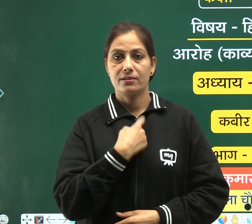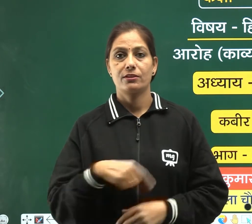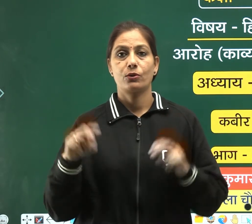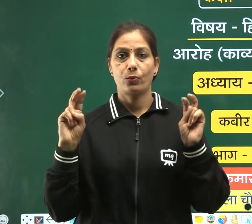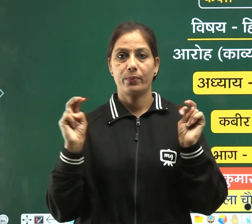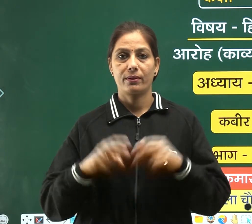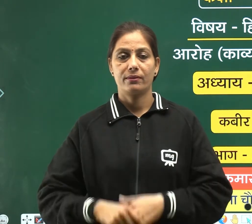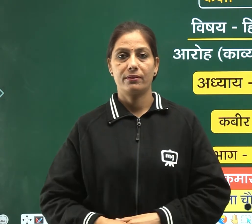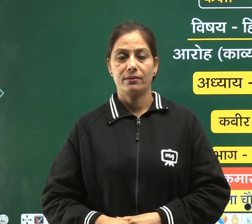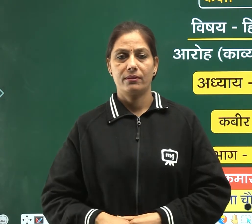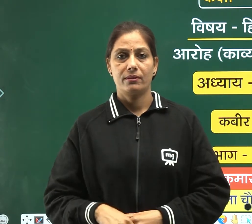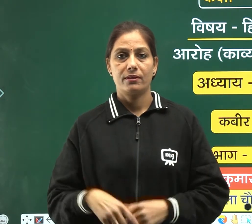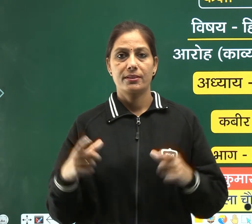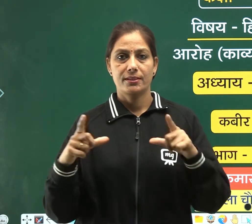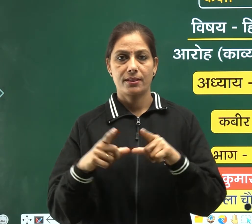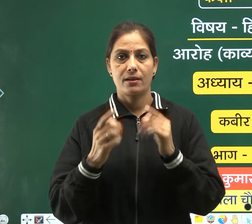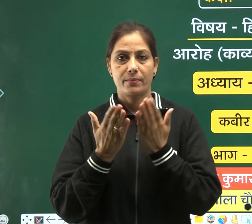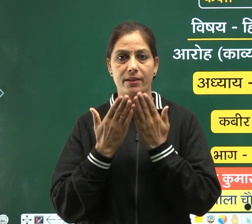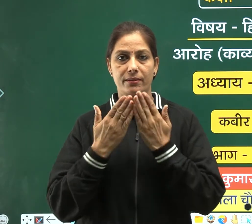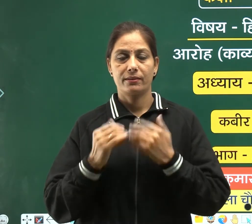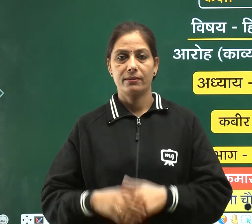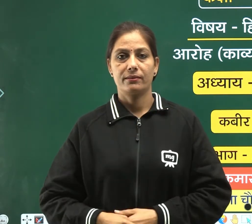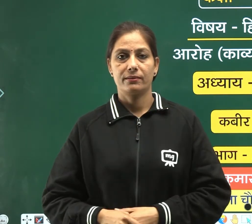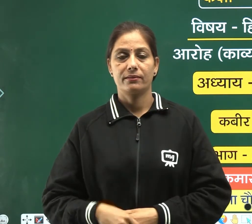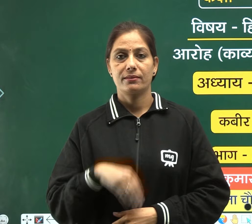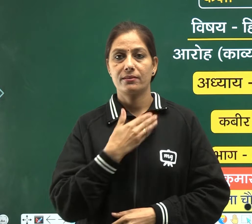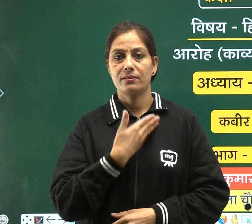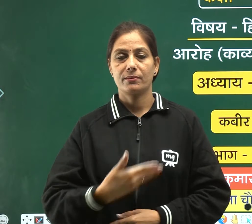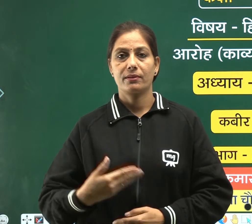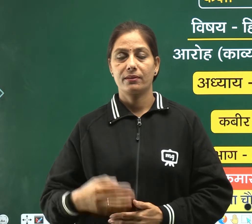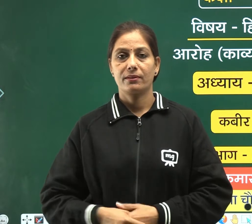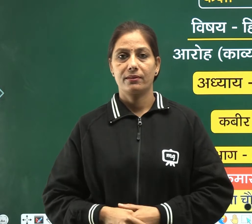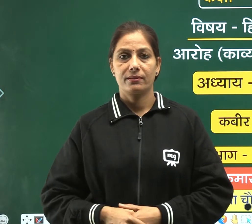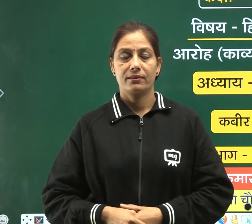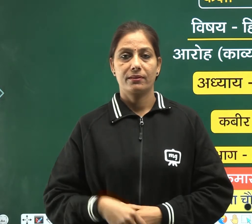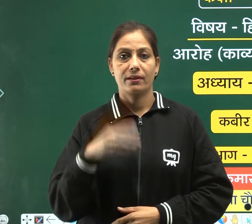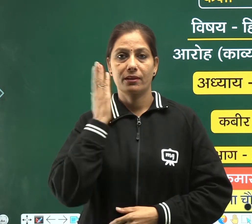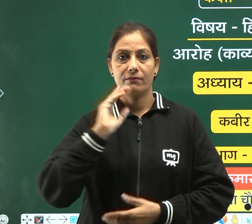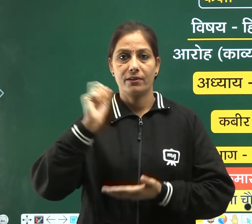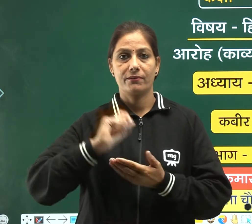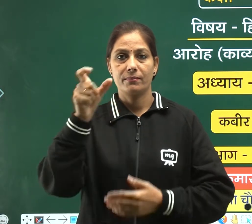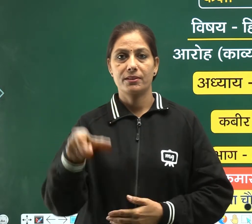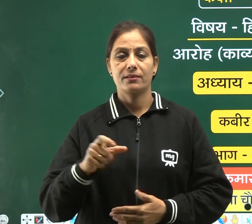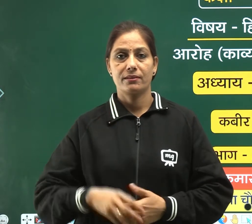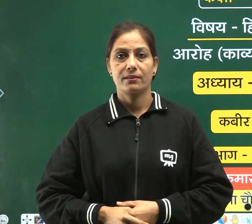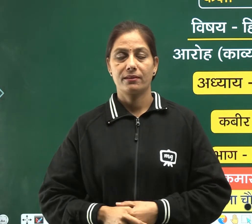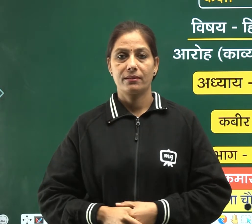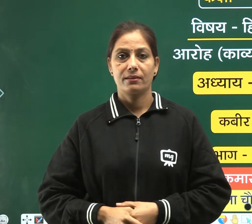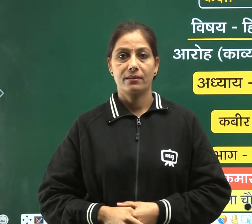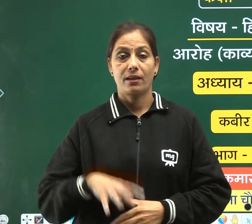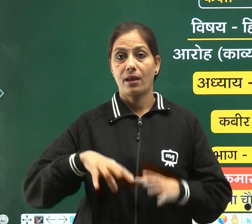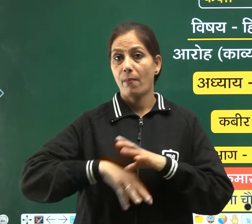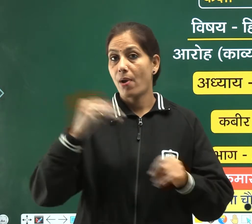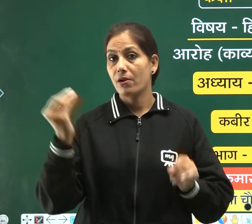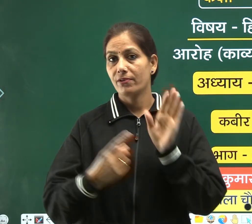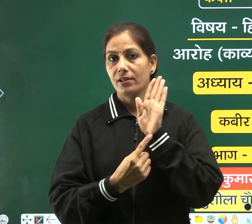का सार पढ़ा था, जिसमें कबीर जी ने बाहरी